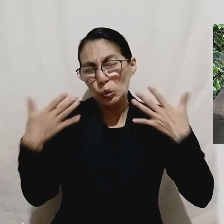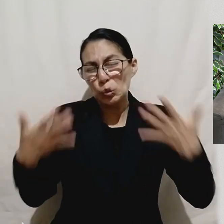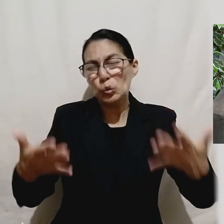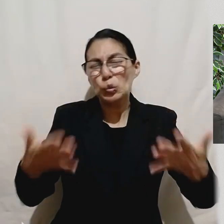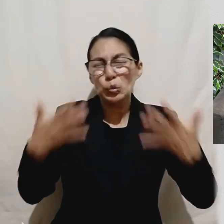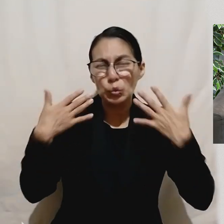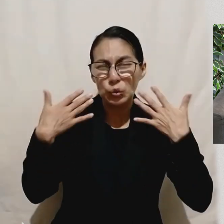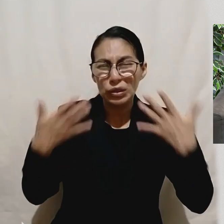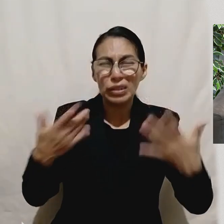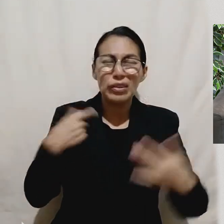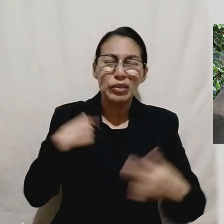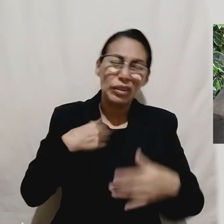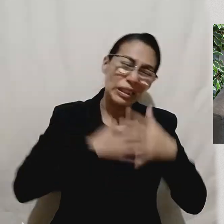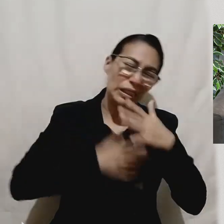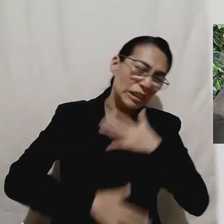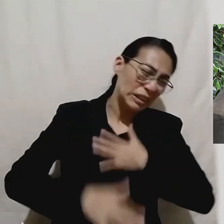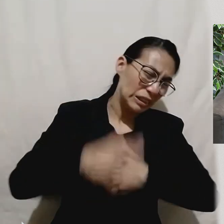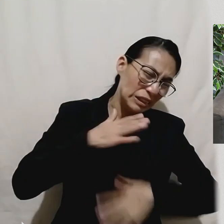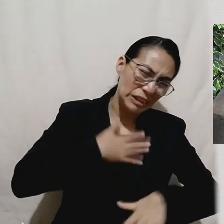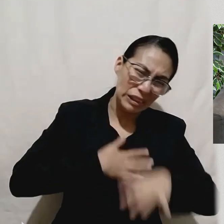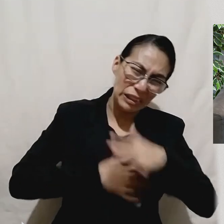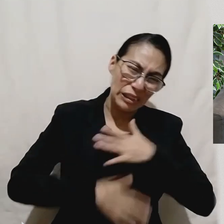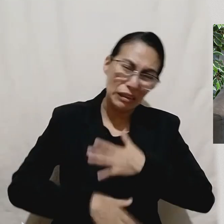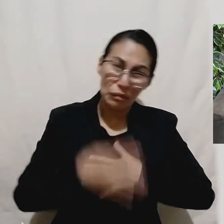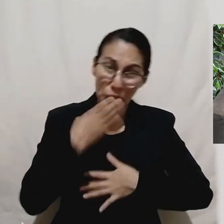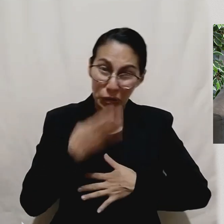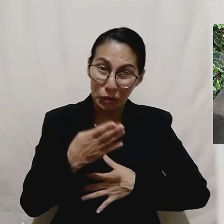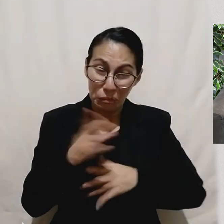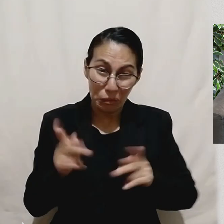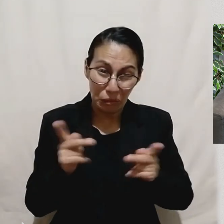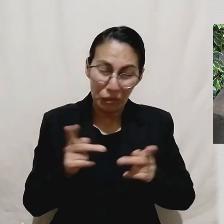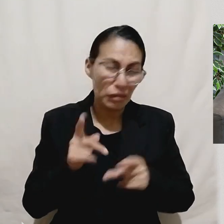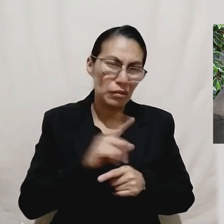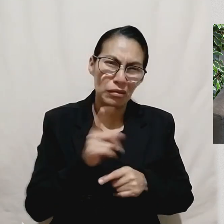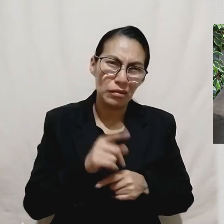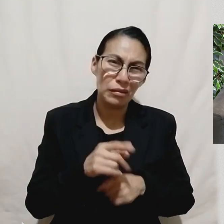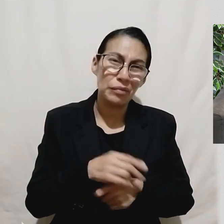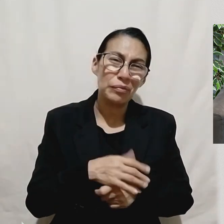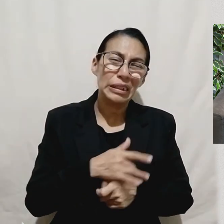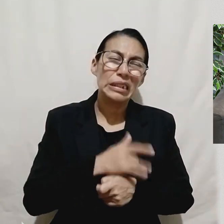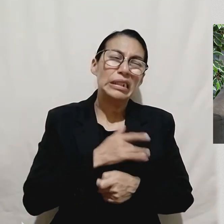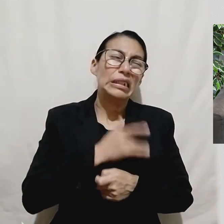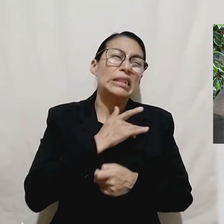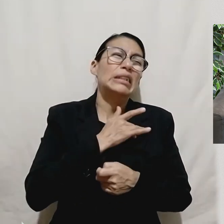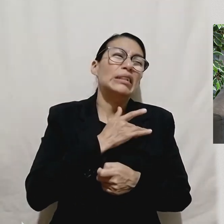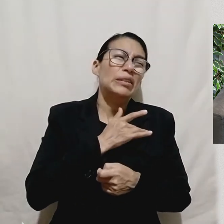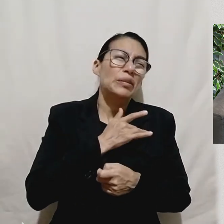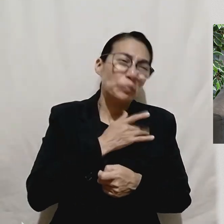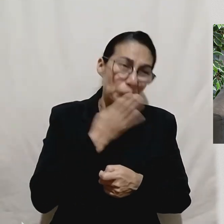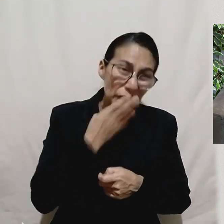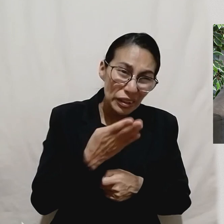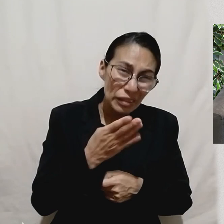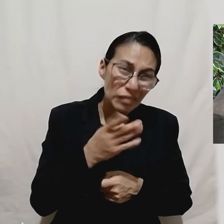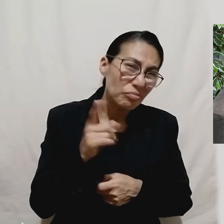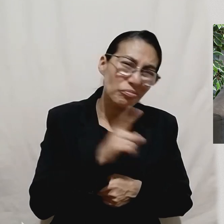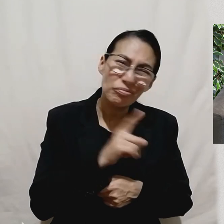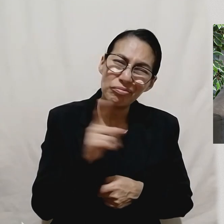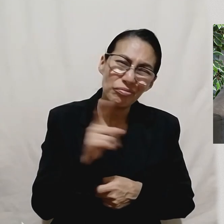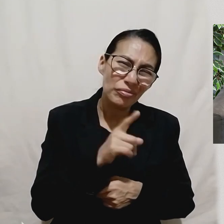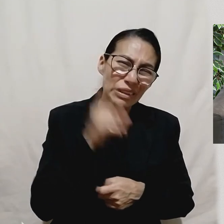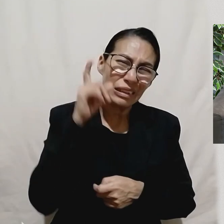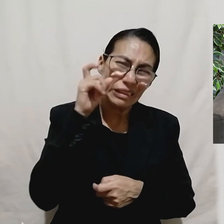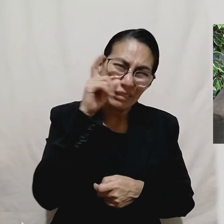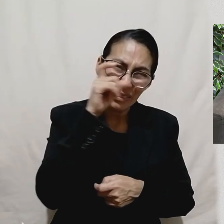nos estaba yendo tan bien no me sentía muy bien emocionalmente y cuando tú no te sientes bien emocionalmente o que no estás No te sientes bien